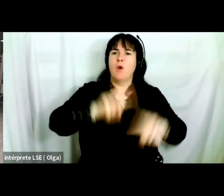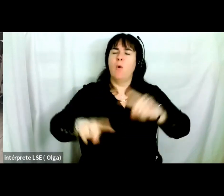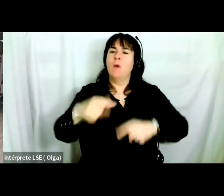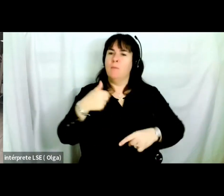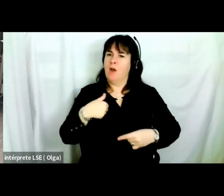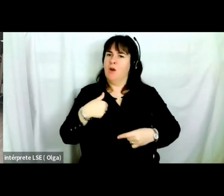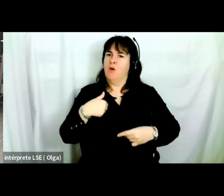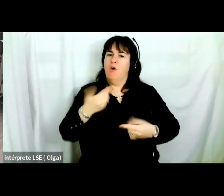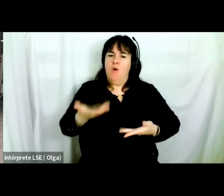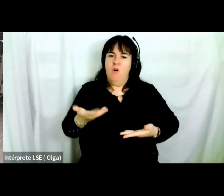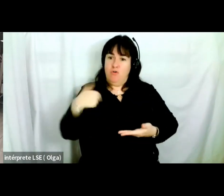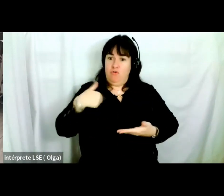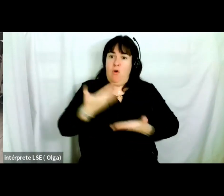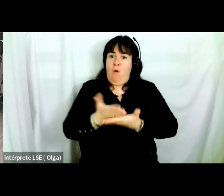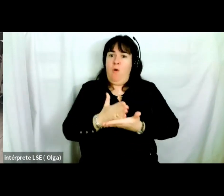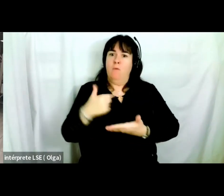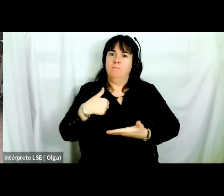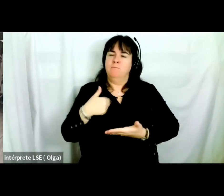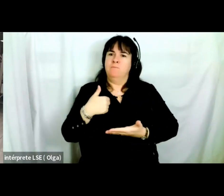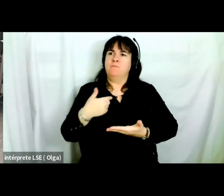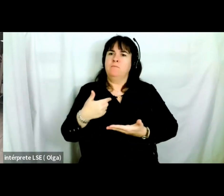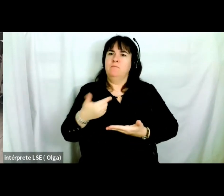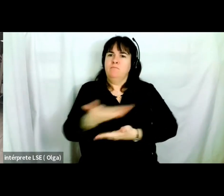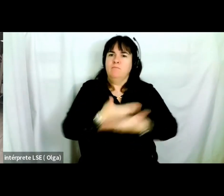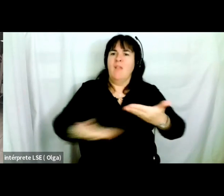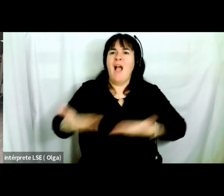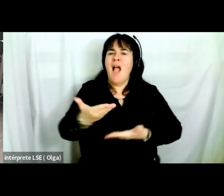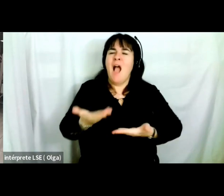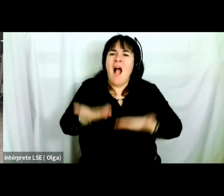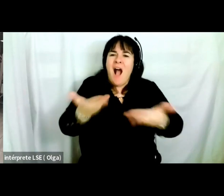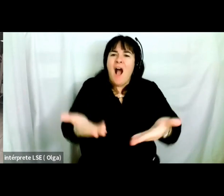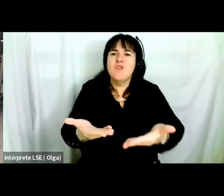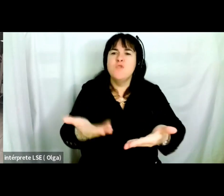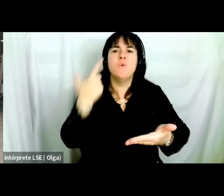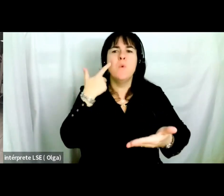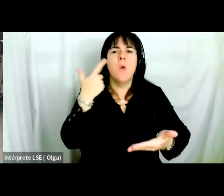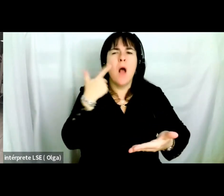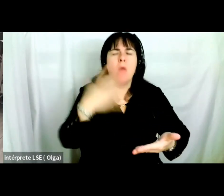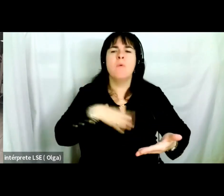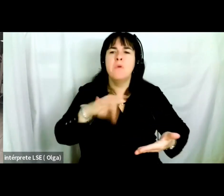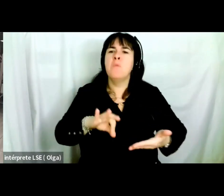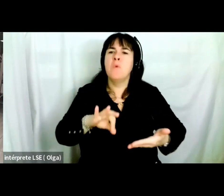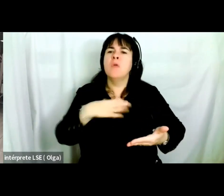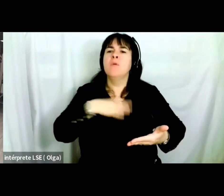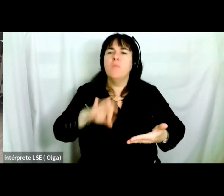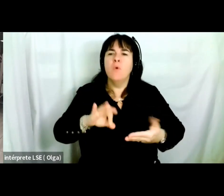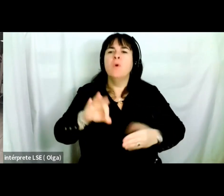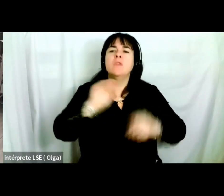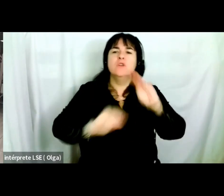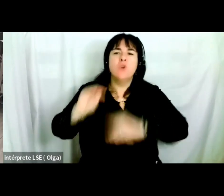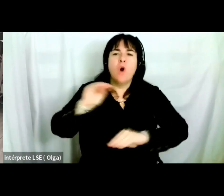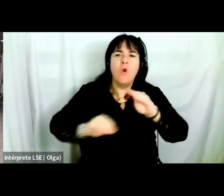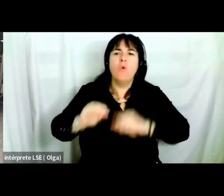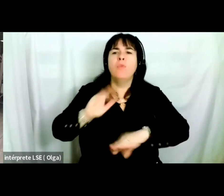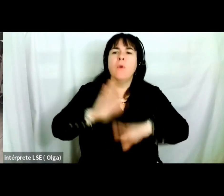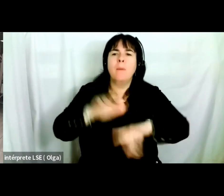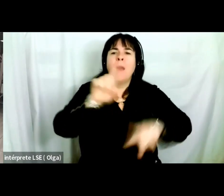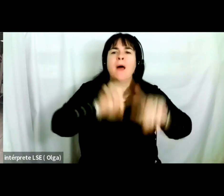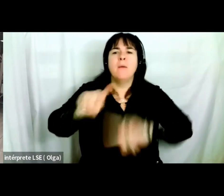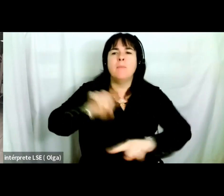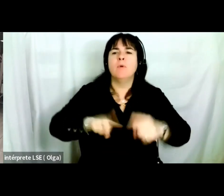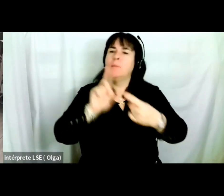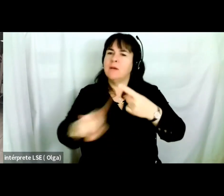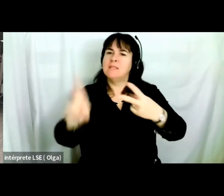puedan ver cuáles son las salidas al problema que tienen. De eso va, de eso tratan las